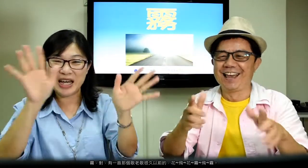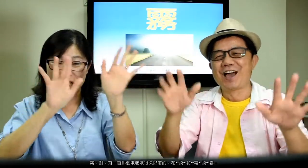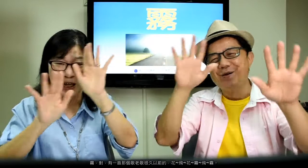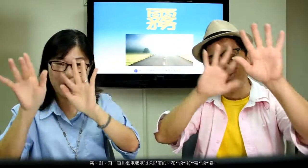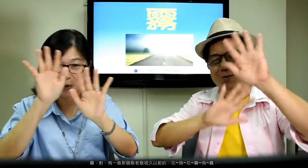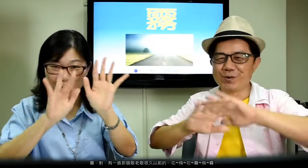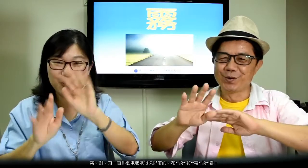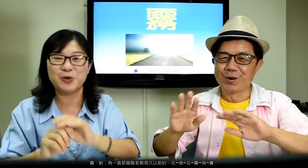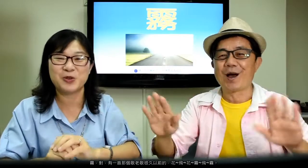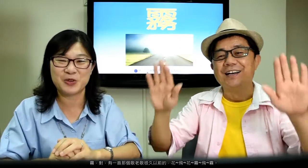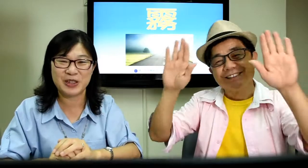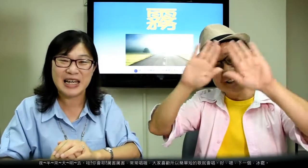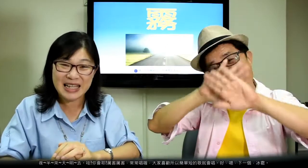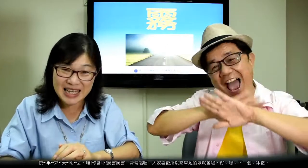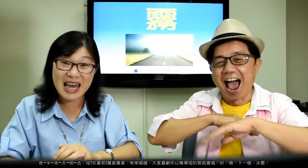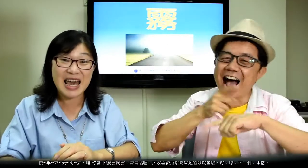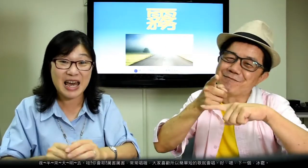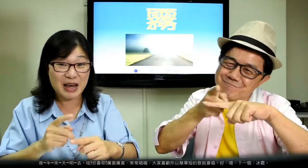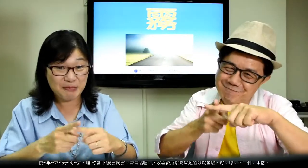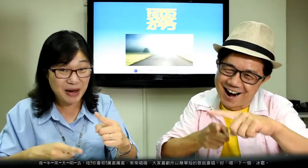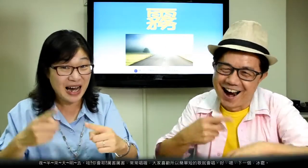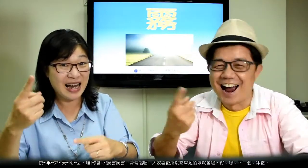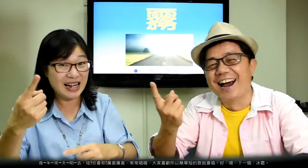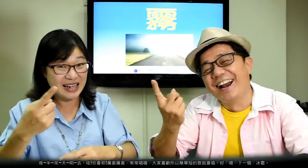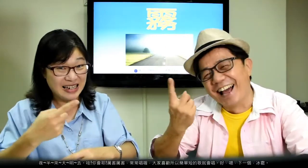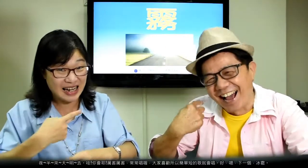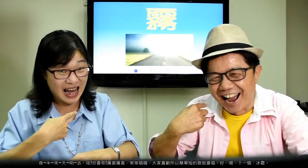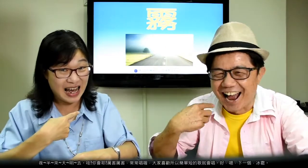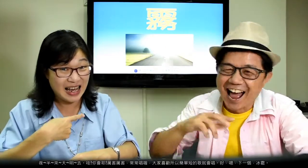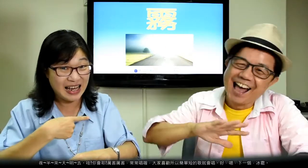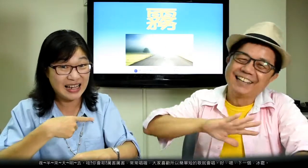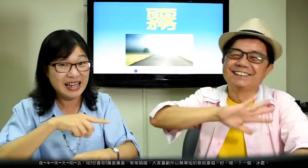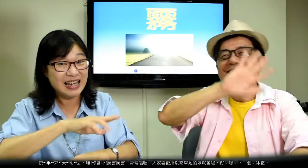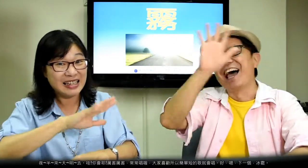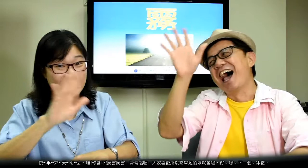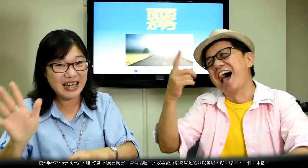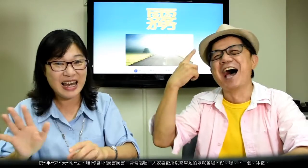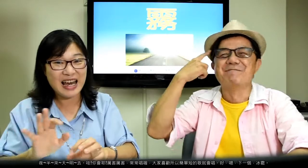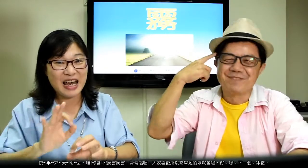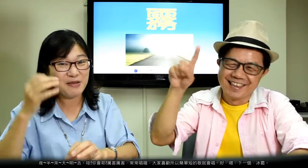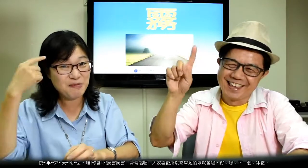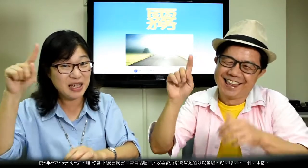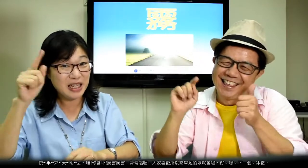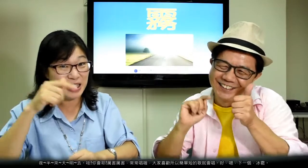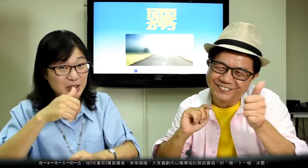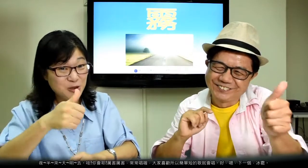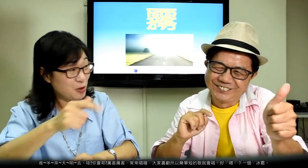飞雾，夜半来天明去。哇，